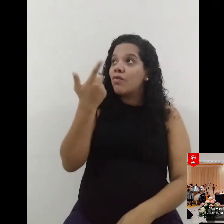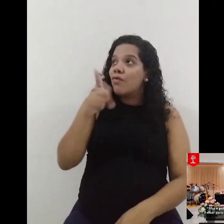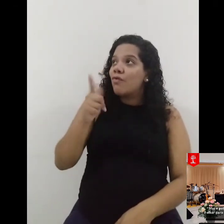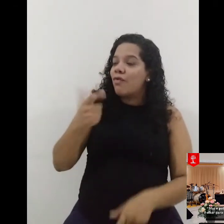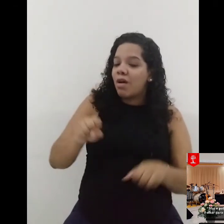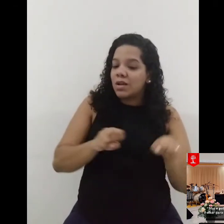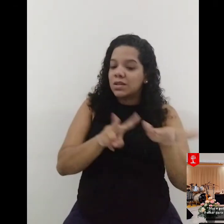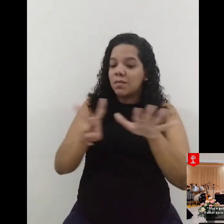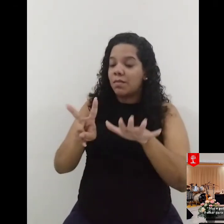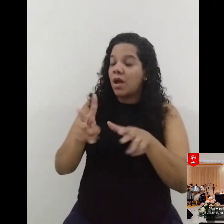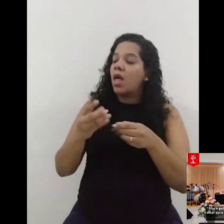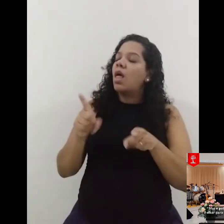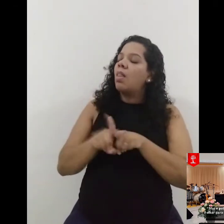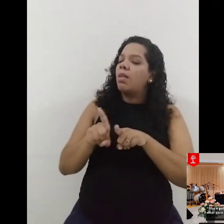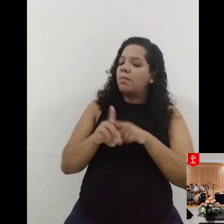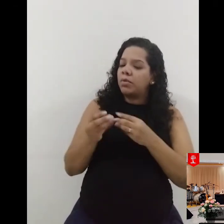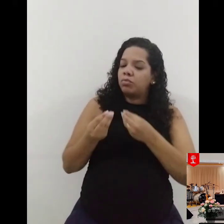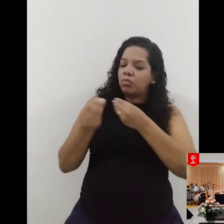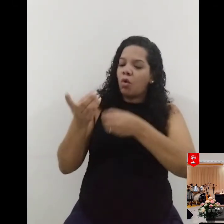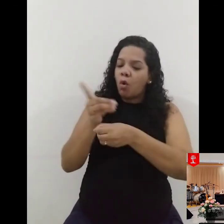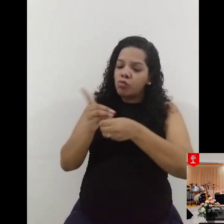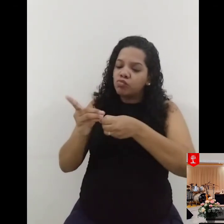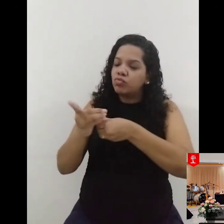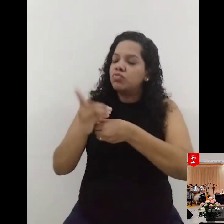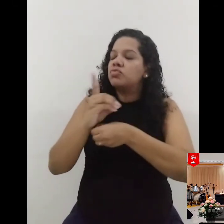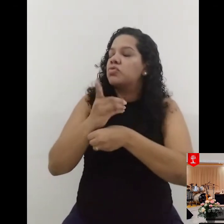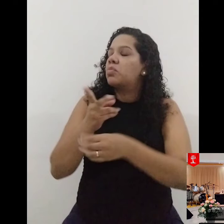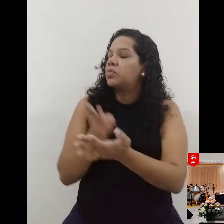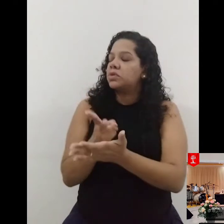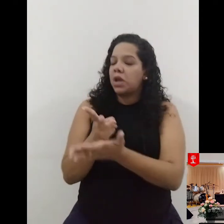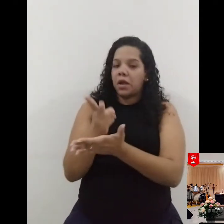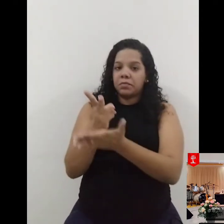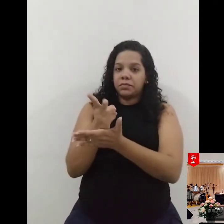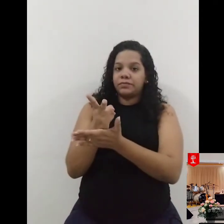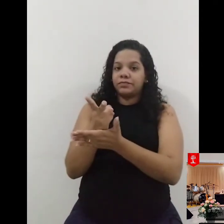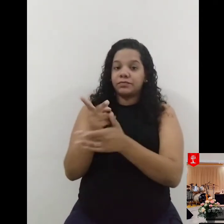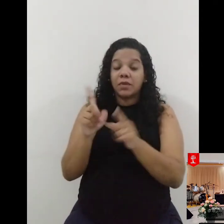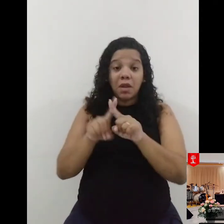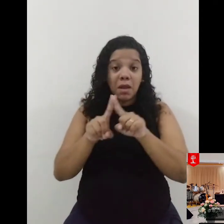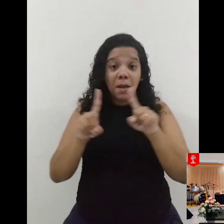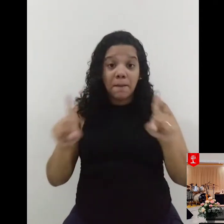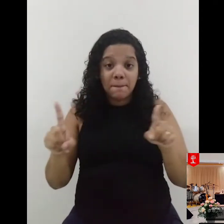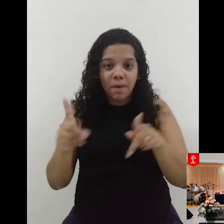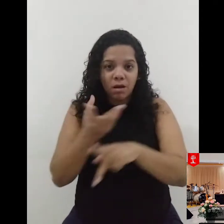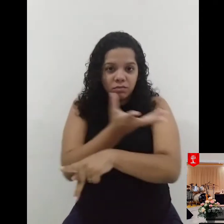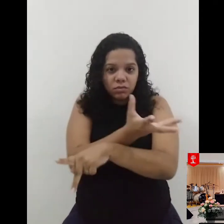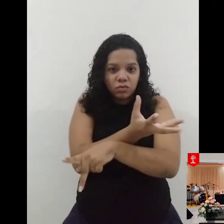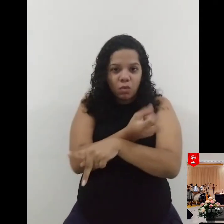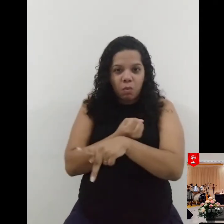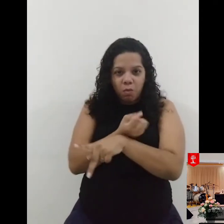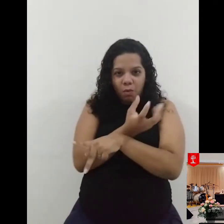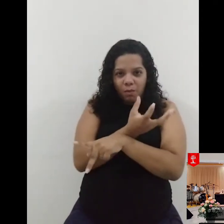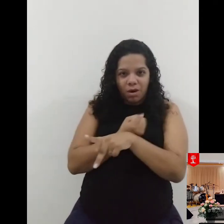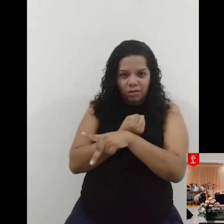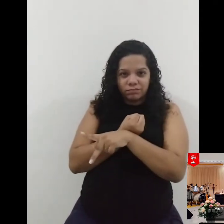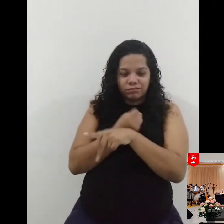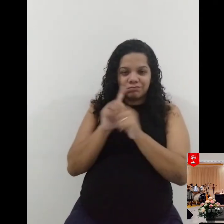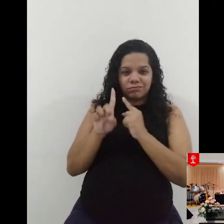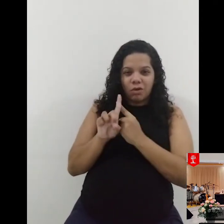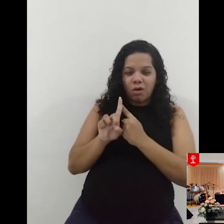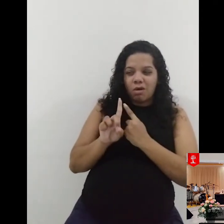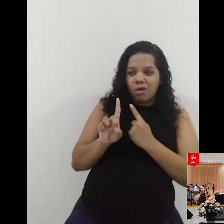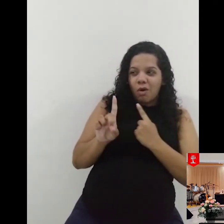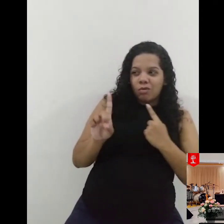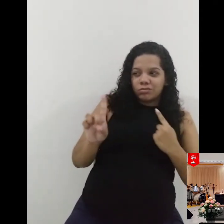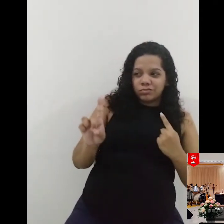batendo no peito dizia: Deus, tem misericórdia de mim,